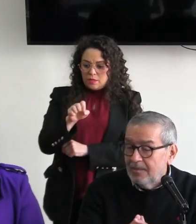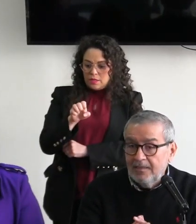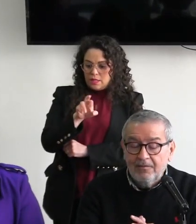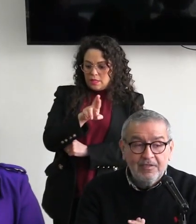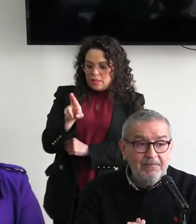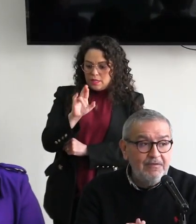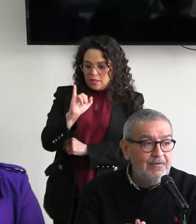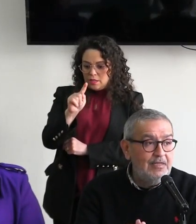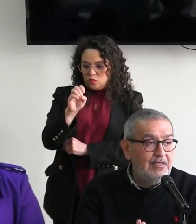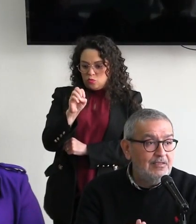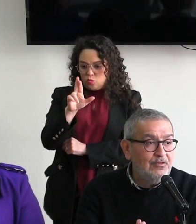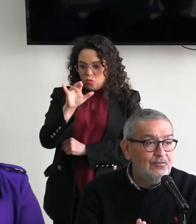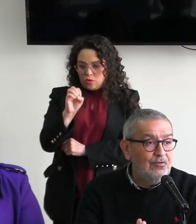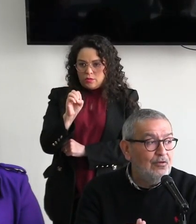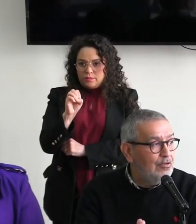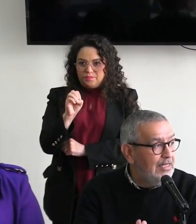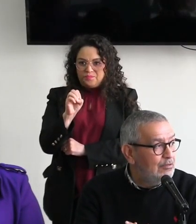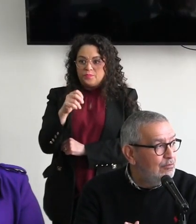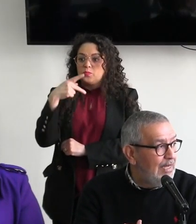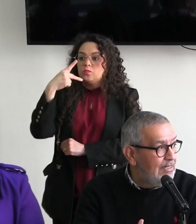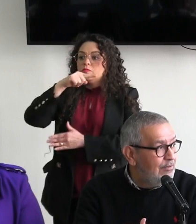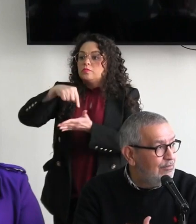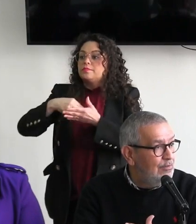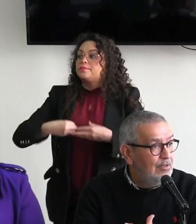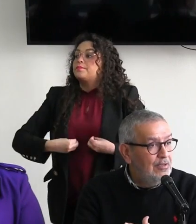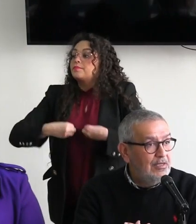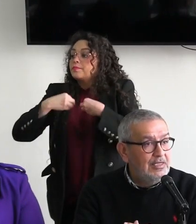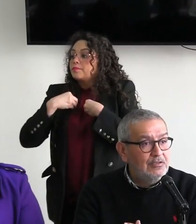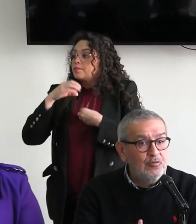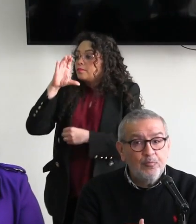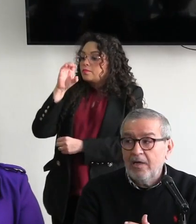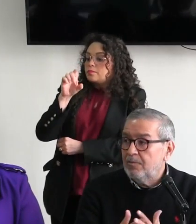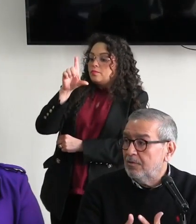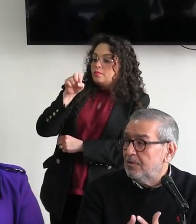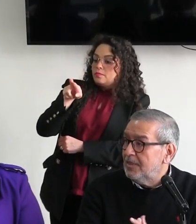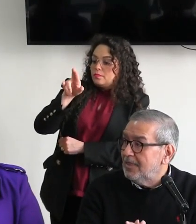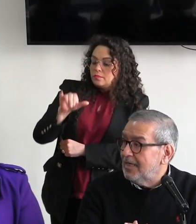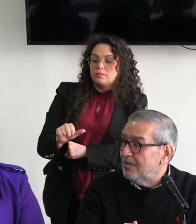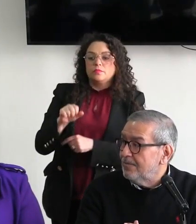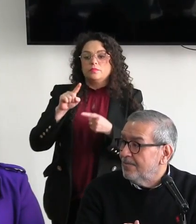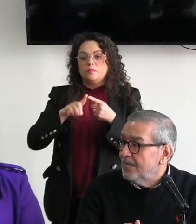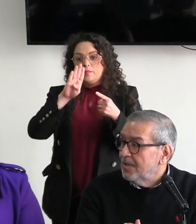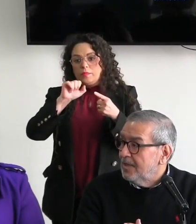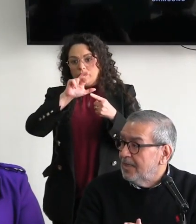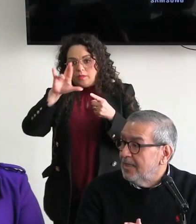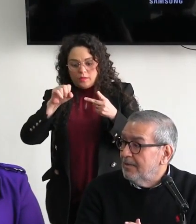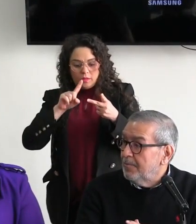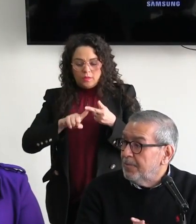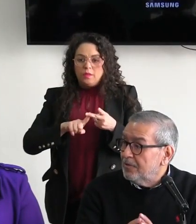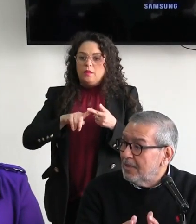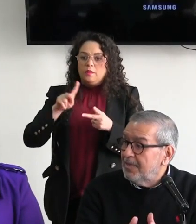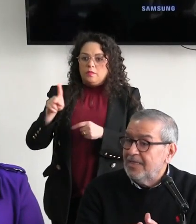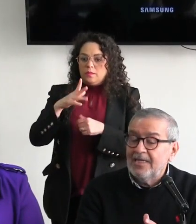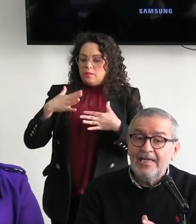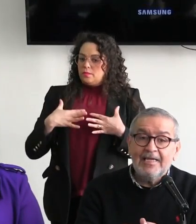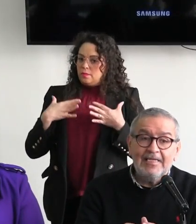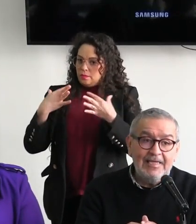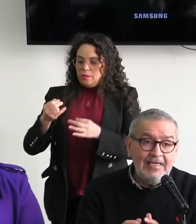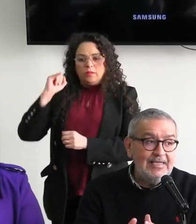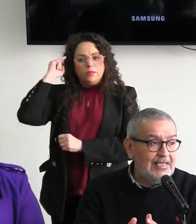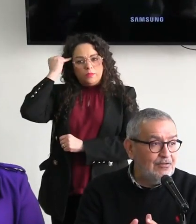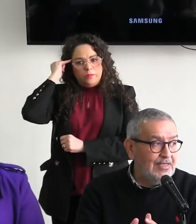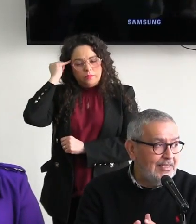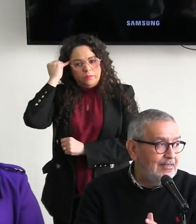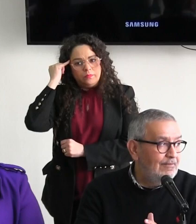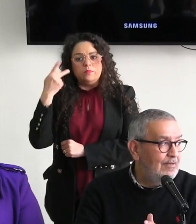tiene, donde vive, en su colonia, en su barrio, en su pueblo originario, pero también en la